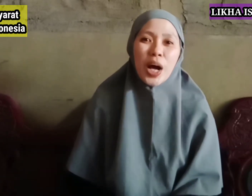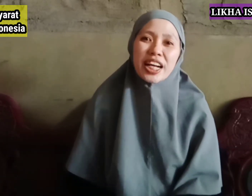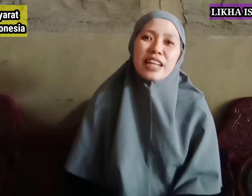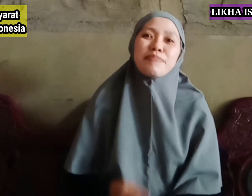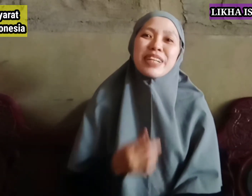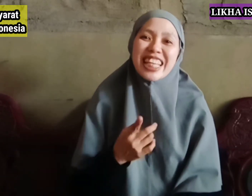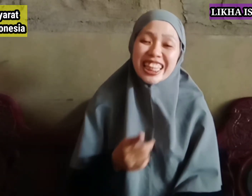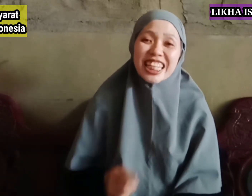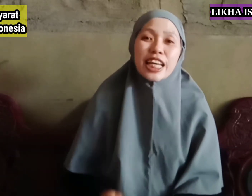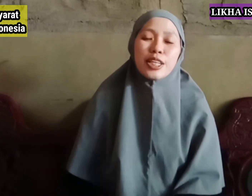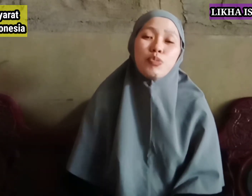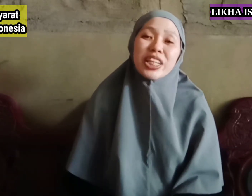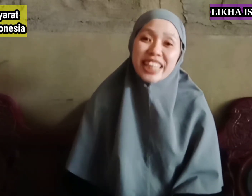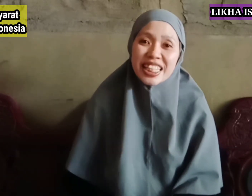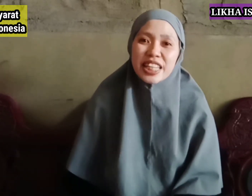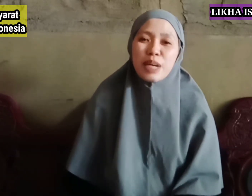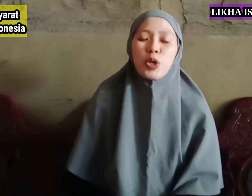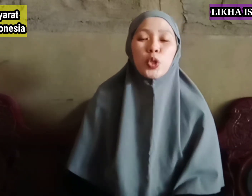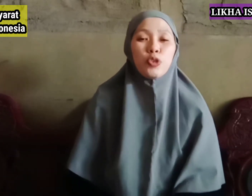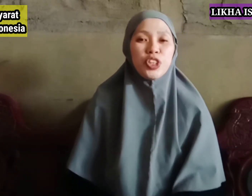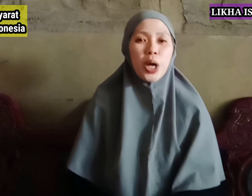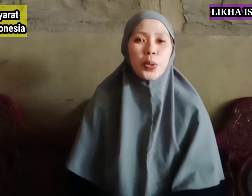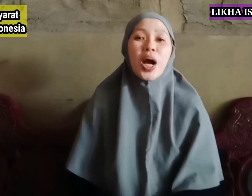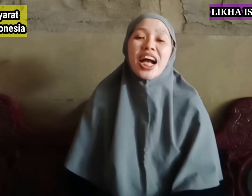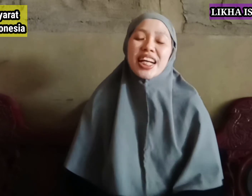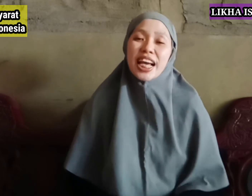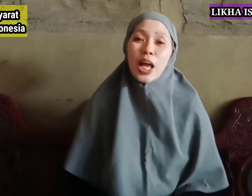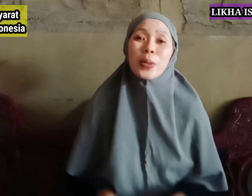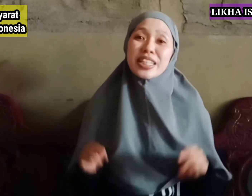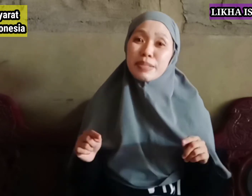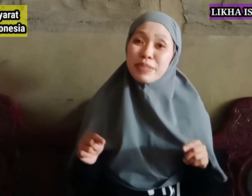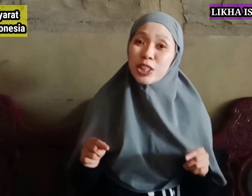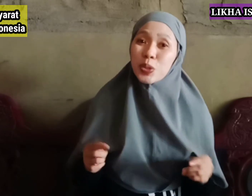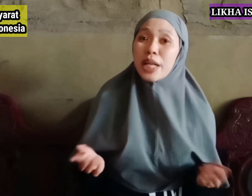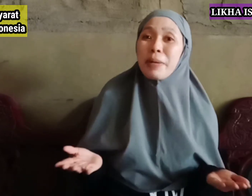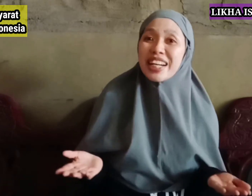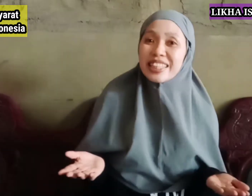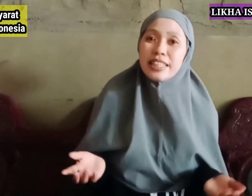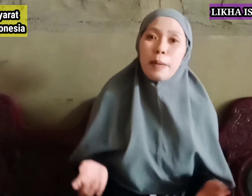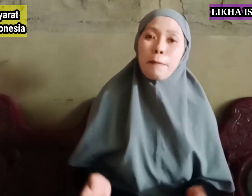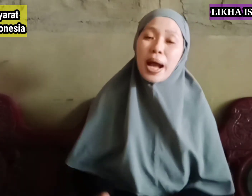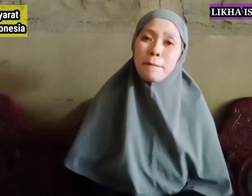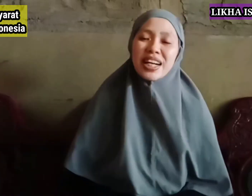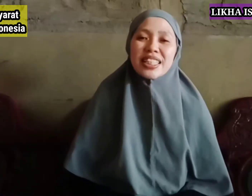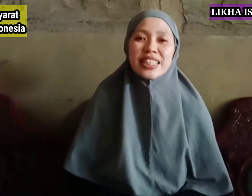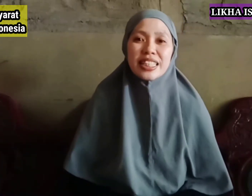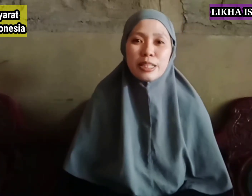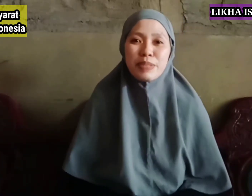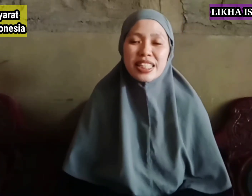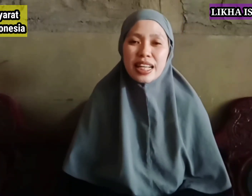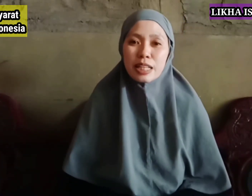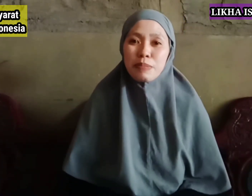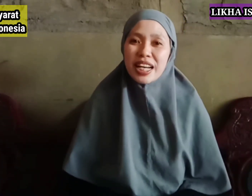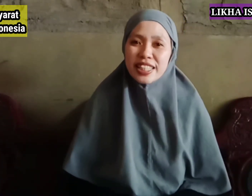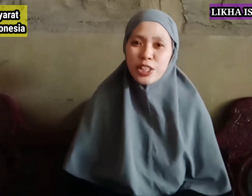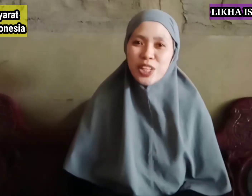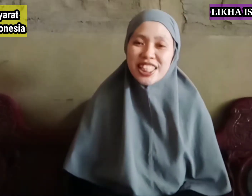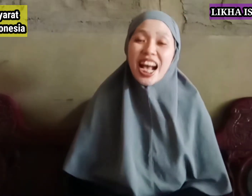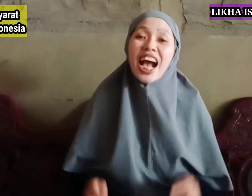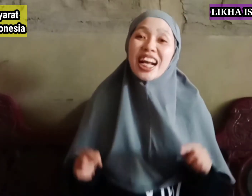akan mengingatkan lagi buat kalian yang menonton video aku, kalau kebetulan mengerti dan paham banget sistem isyarat bahasa Indonesia,